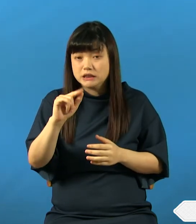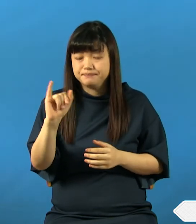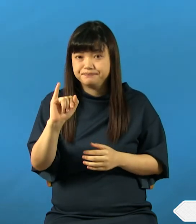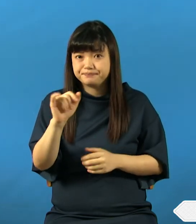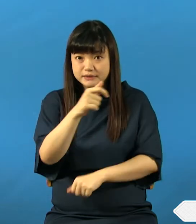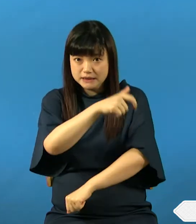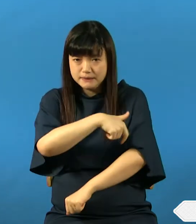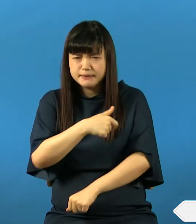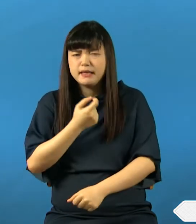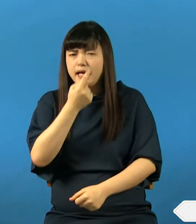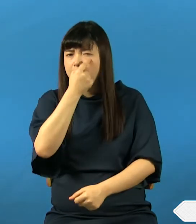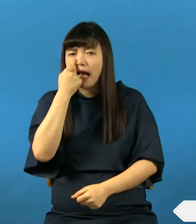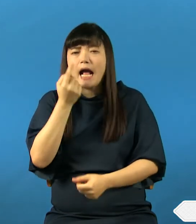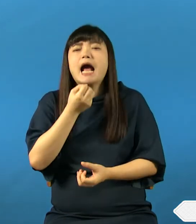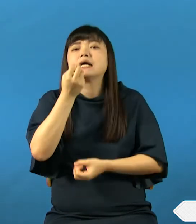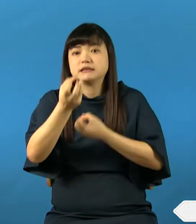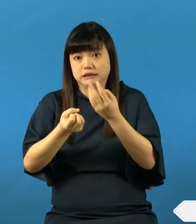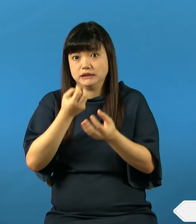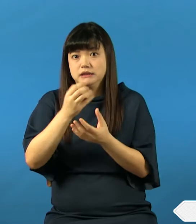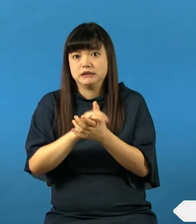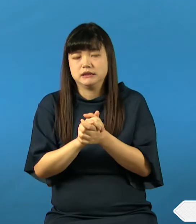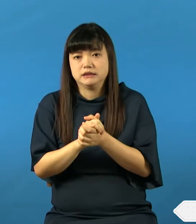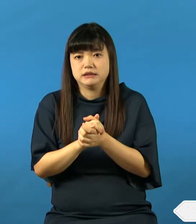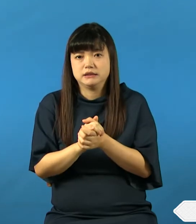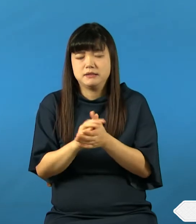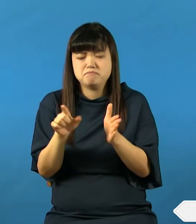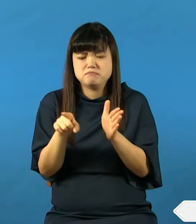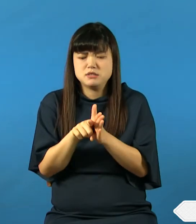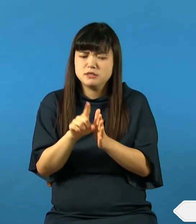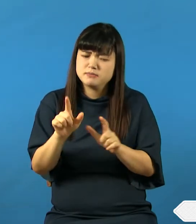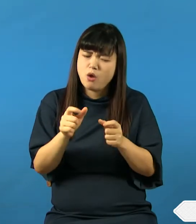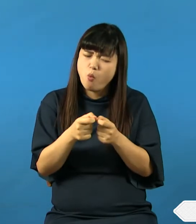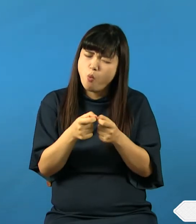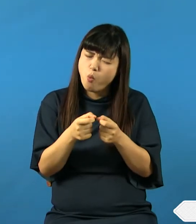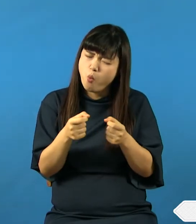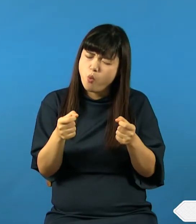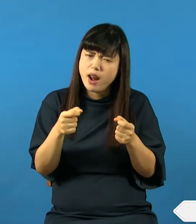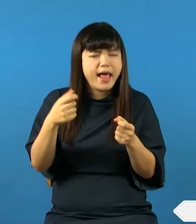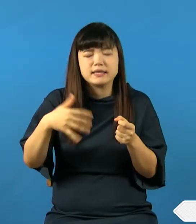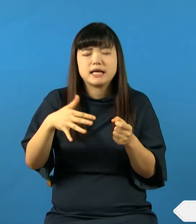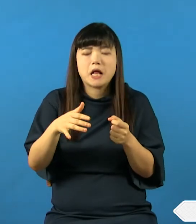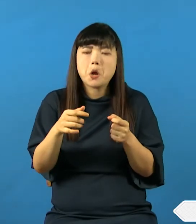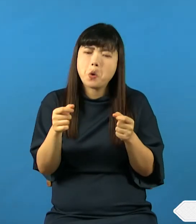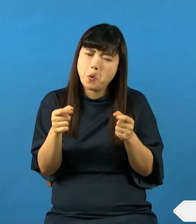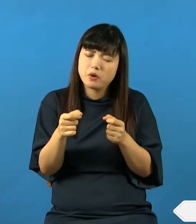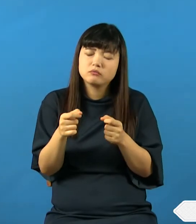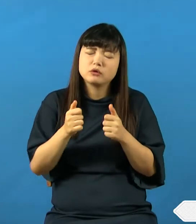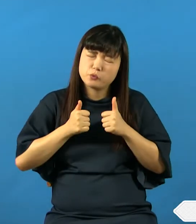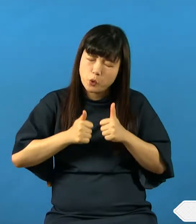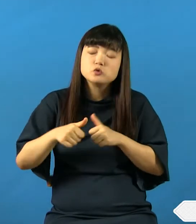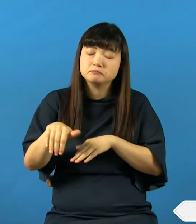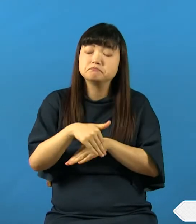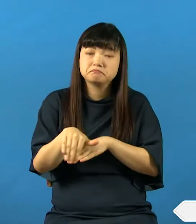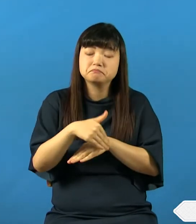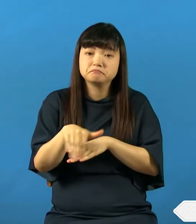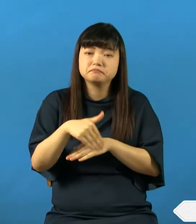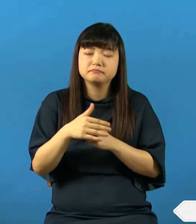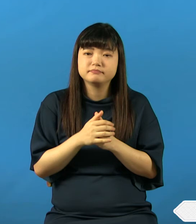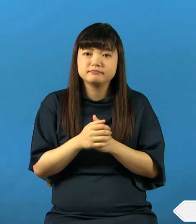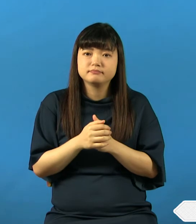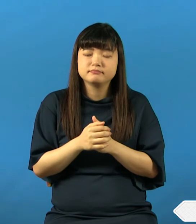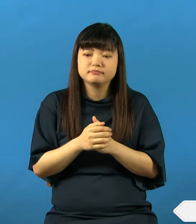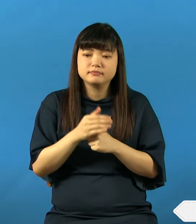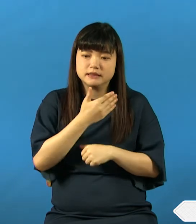어떤 집사님 간증을 했는데, 그 집사님은 신앙생활한 지 그렇게 오래는 되지는 않지만 그래도 열심히